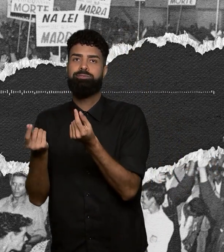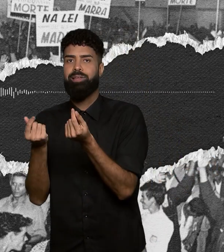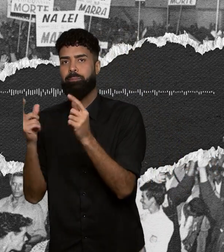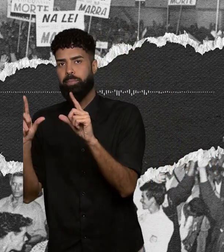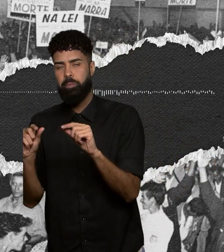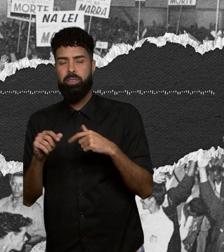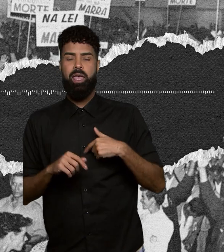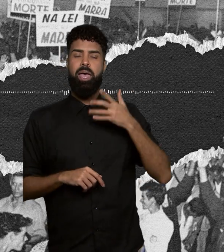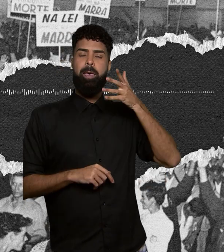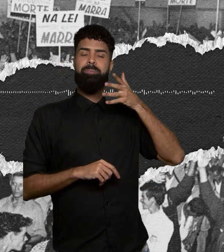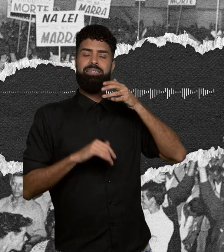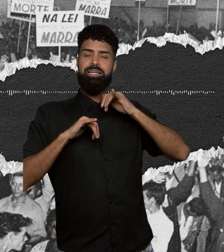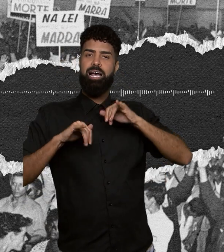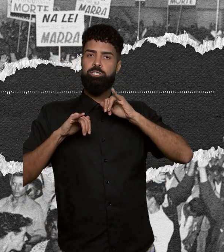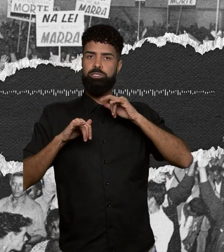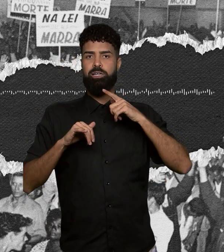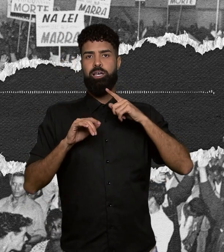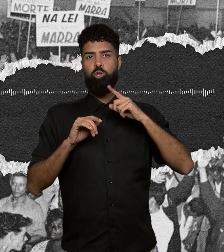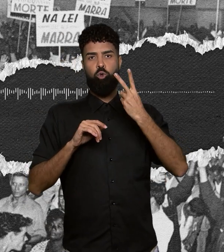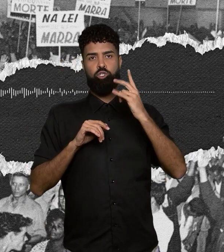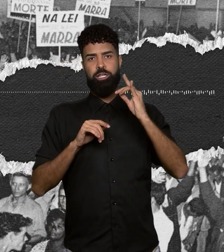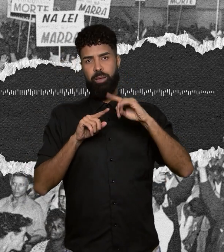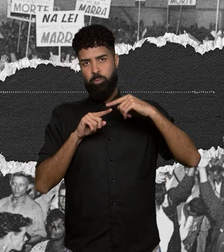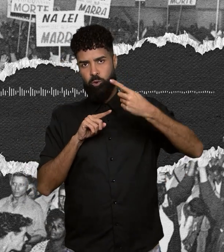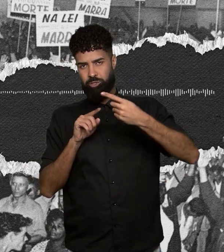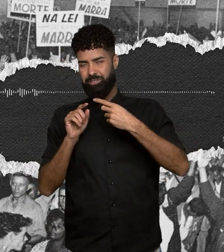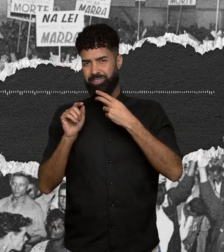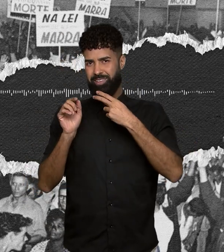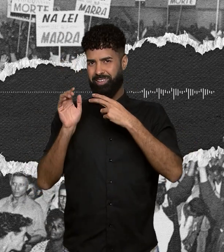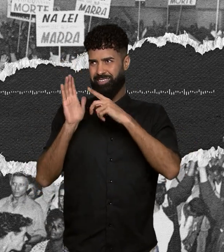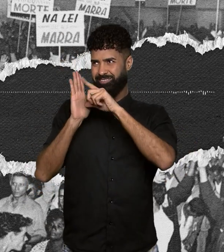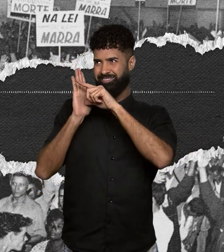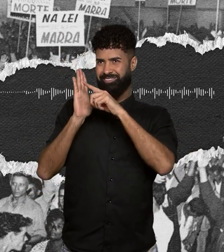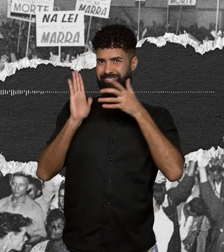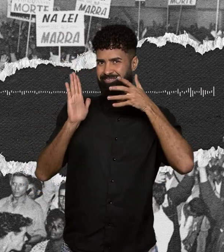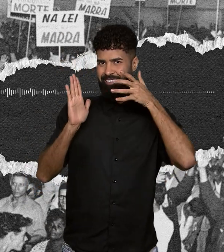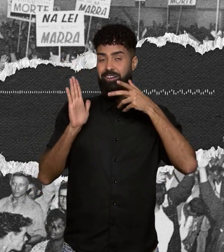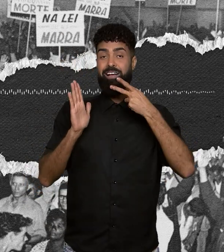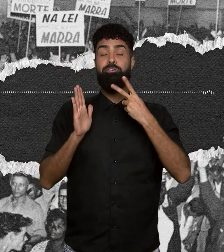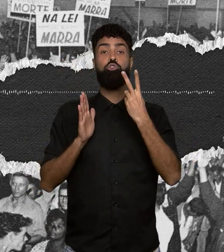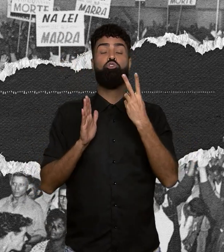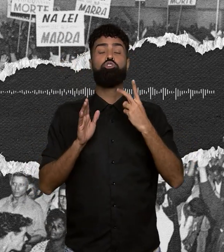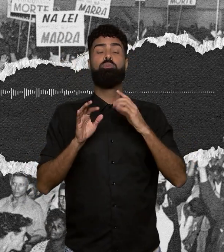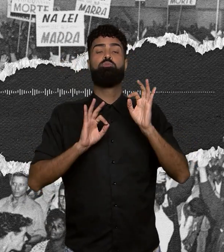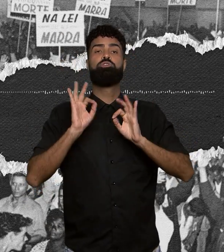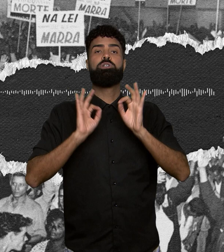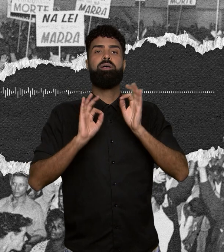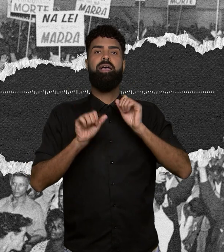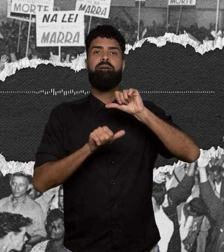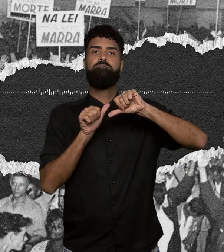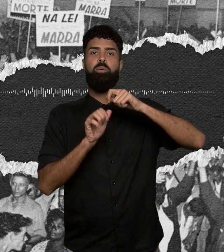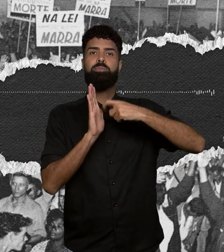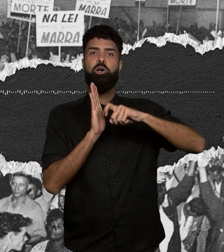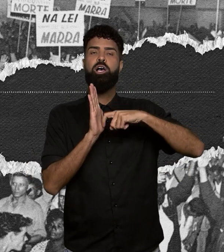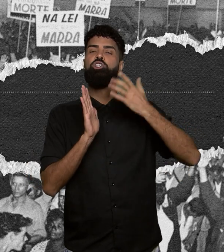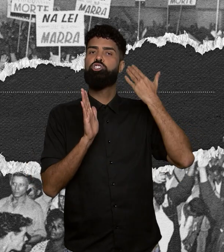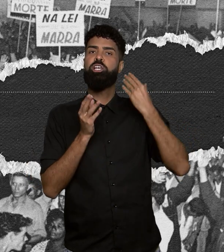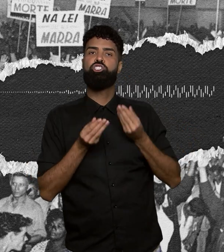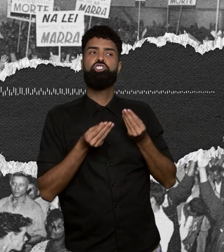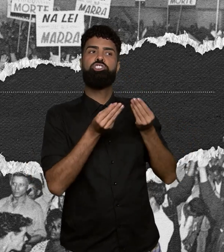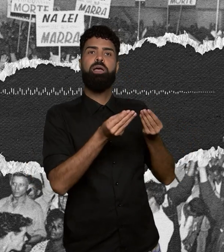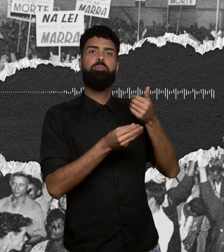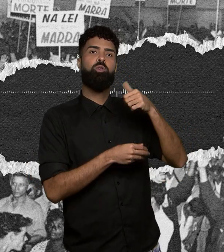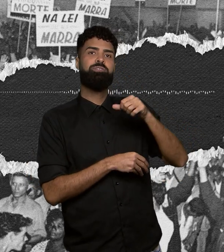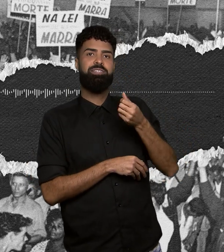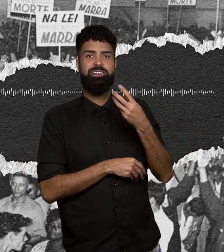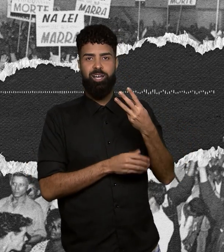dois dias depois do comício na central do Brasil mencionava dois projetos de reforma fiscal que já tinham sido enviados ao congresso em 63